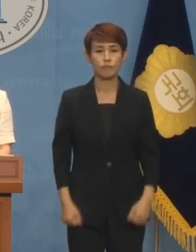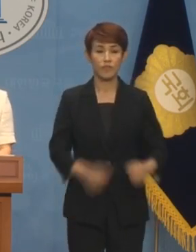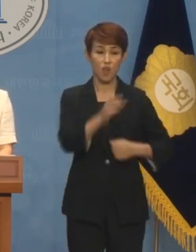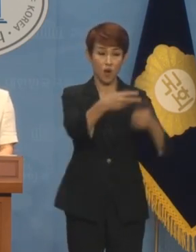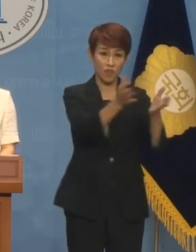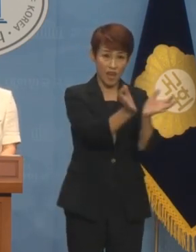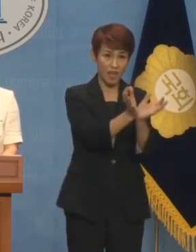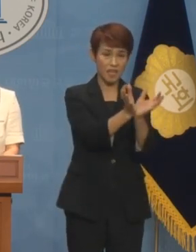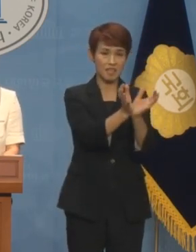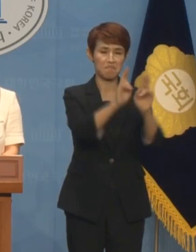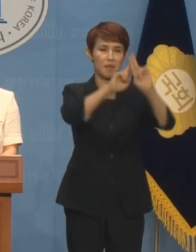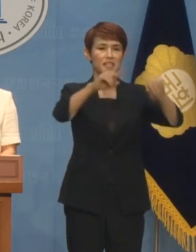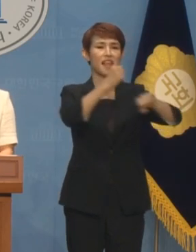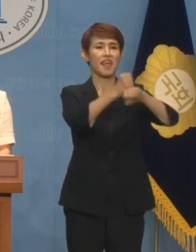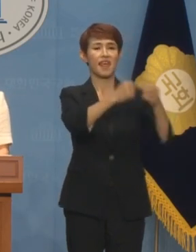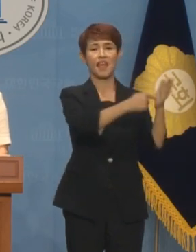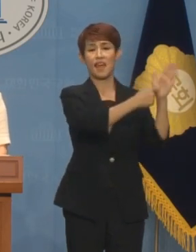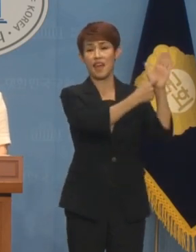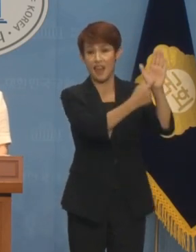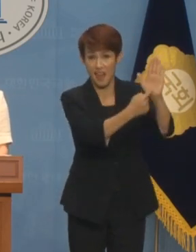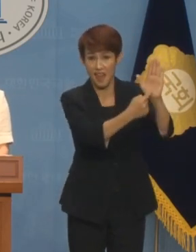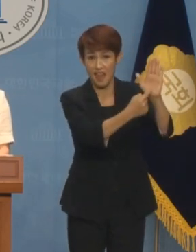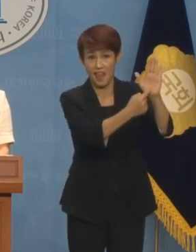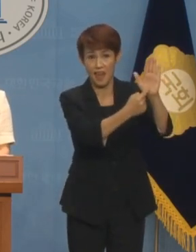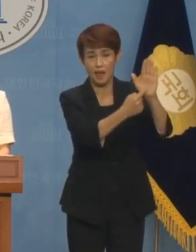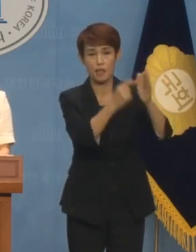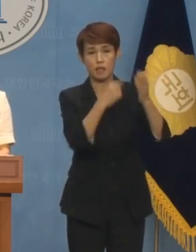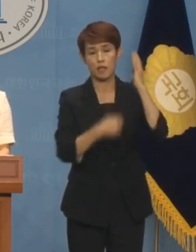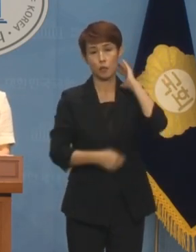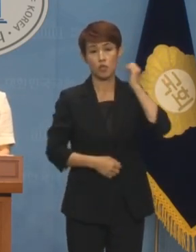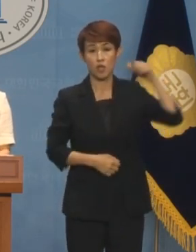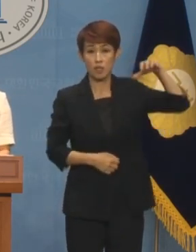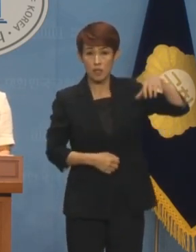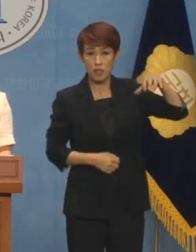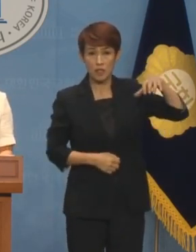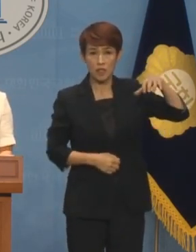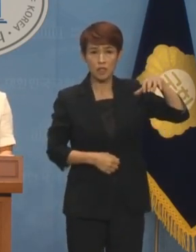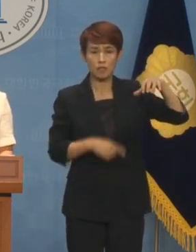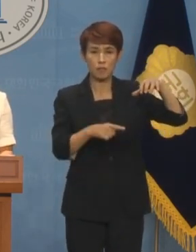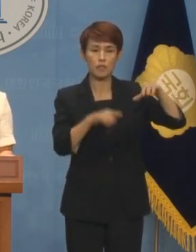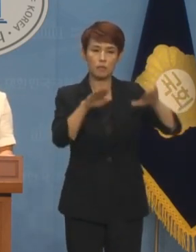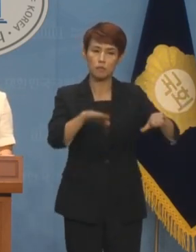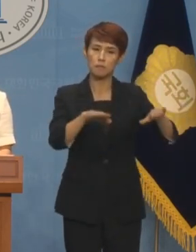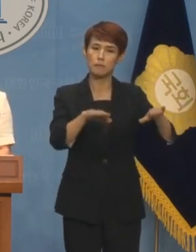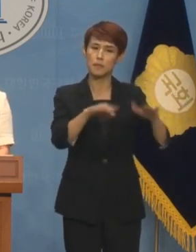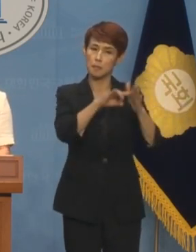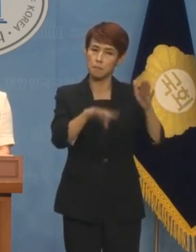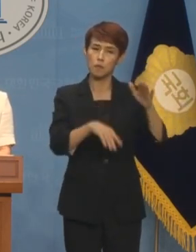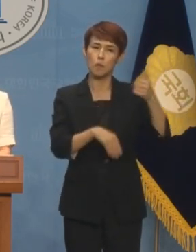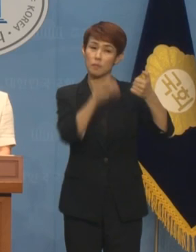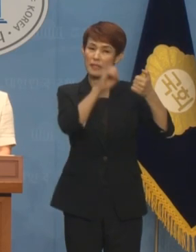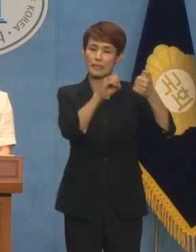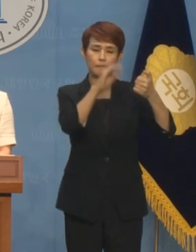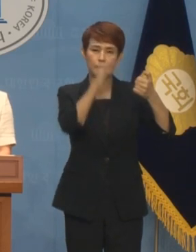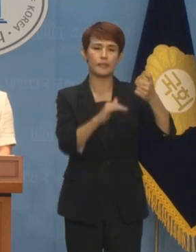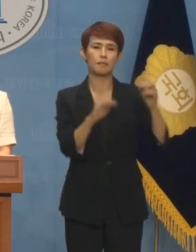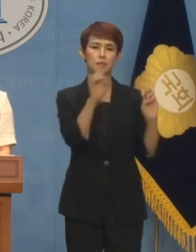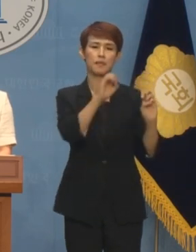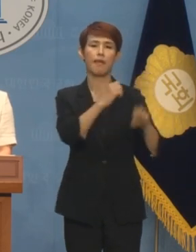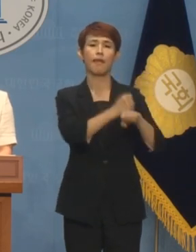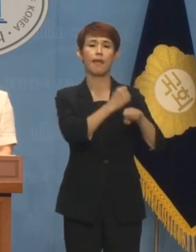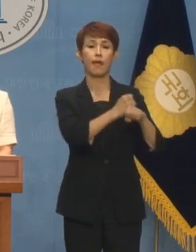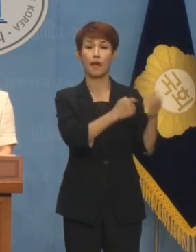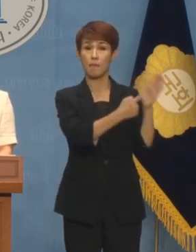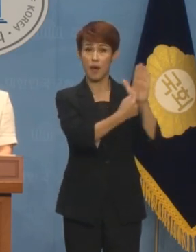처음에 폐지를 언급하다가 대통령실이 최근 명목 최고세율을 현행 50%에서 30%로 낮추겠다라고